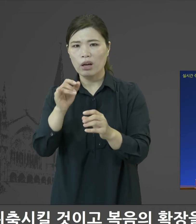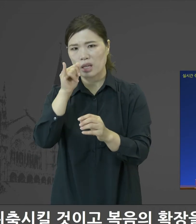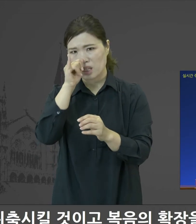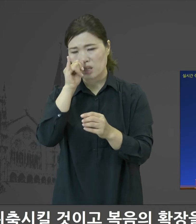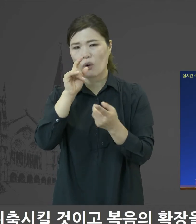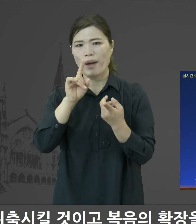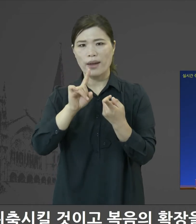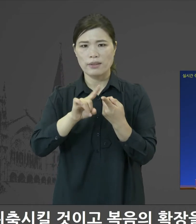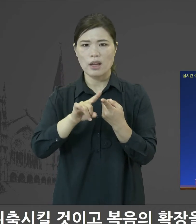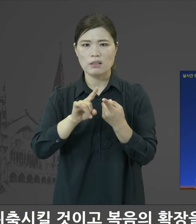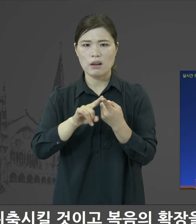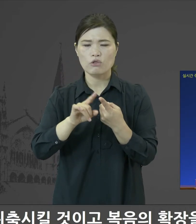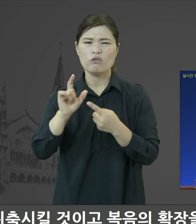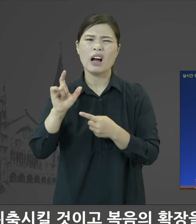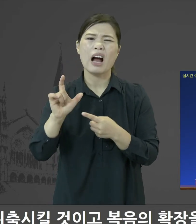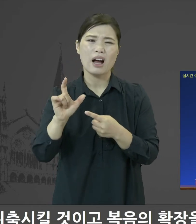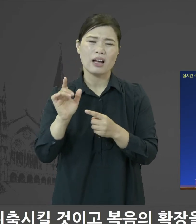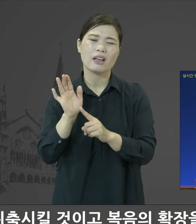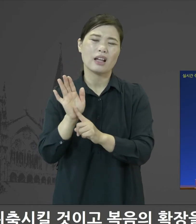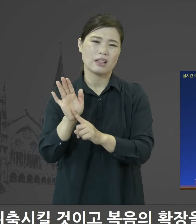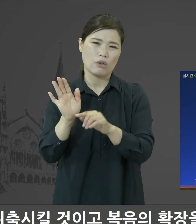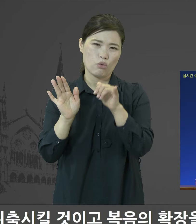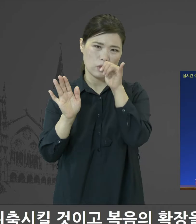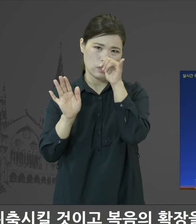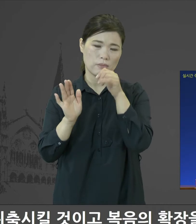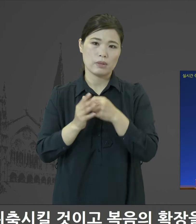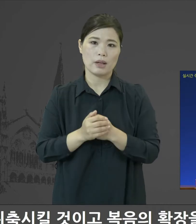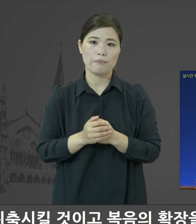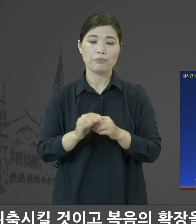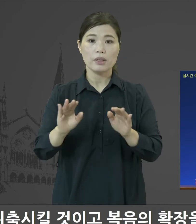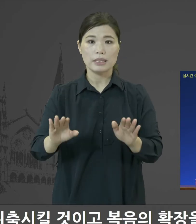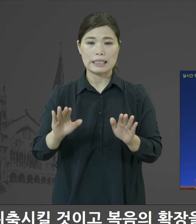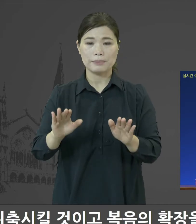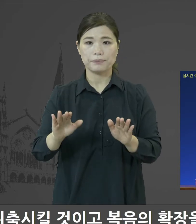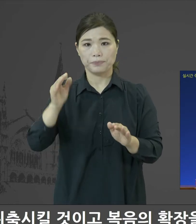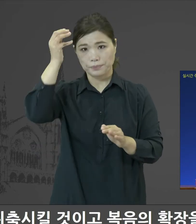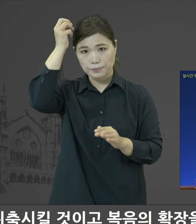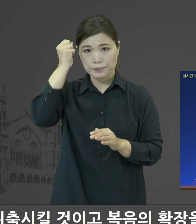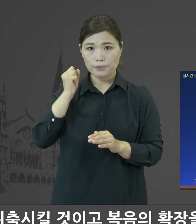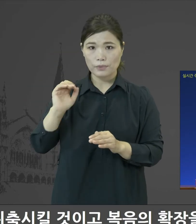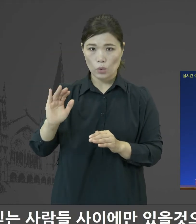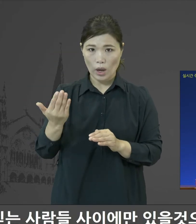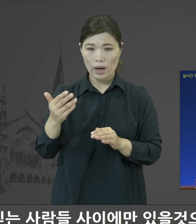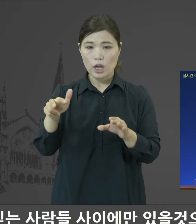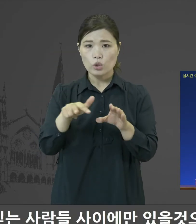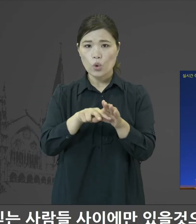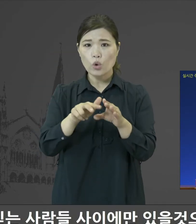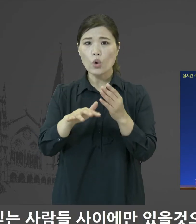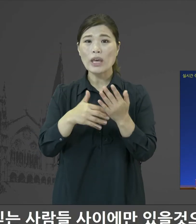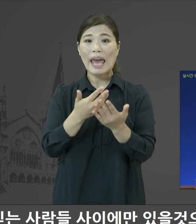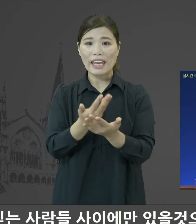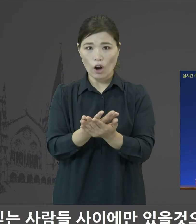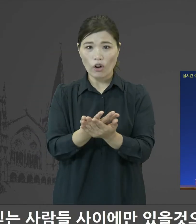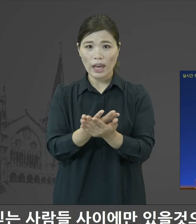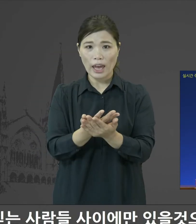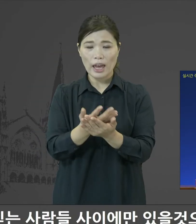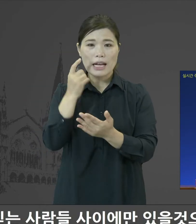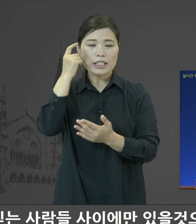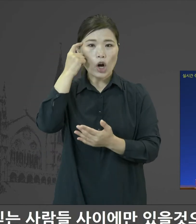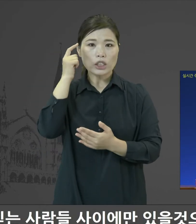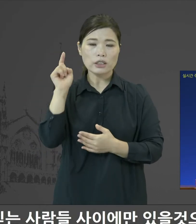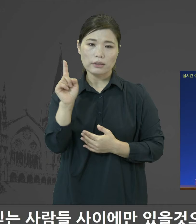아주 팽배되어 있는 상태입니다. 이 시대에 우리가 기억해야 될 종교개혁의 정신은